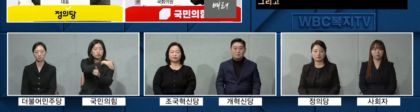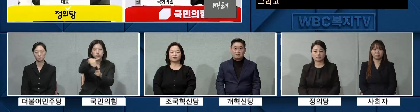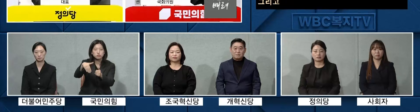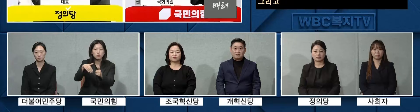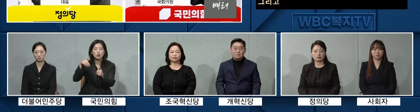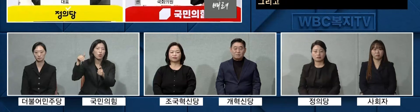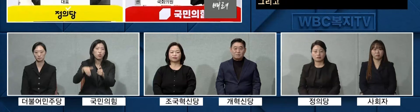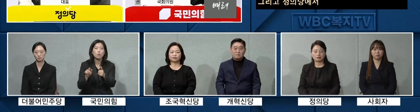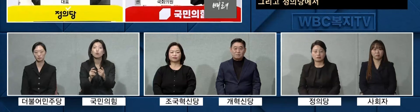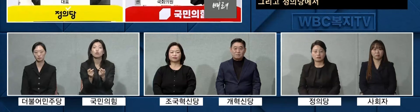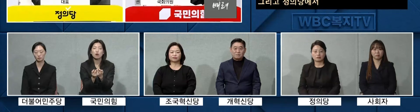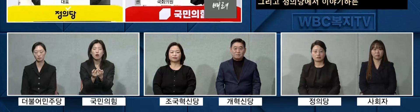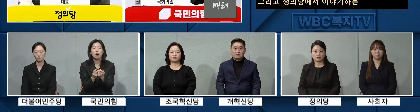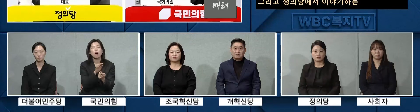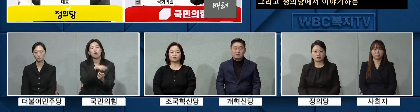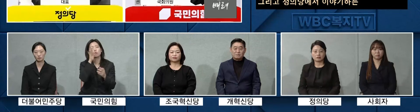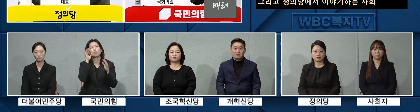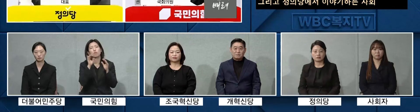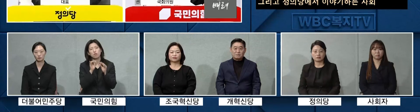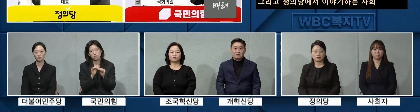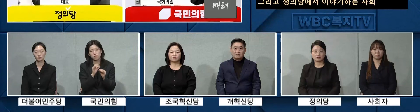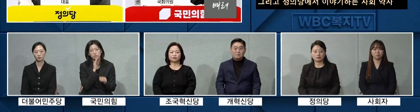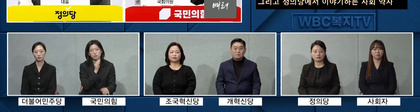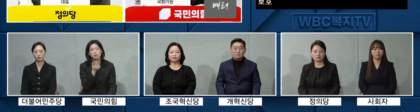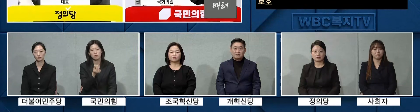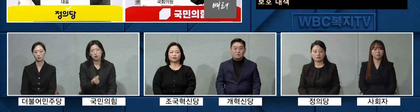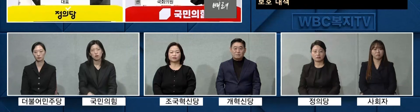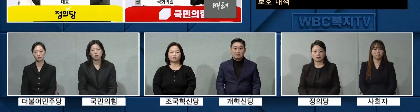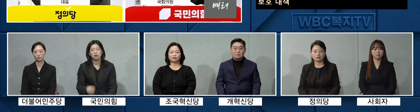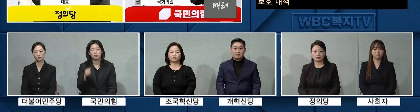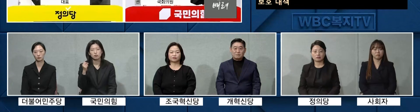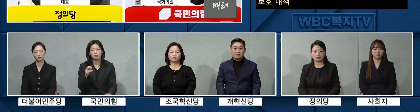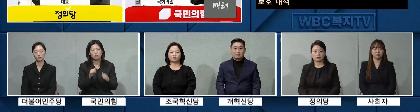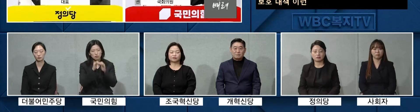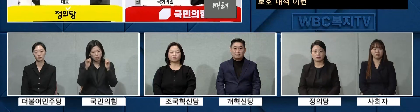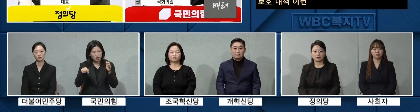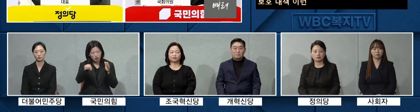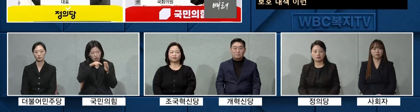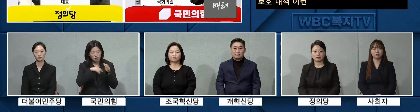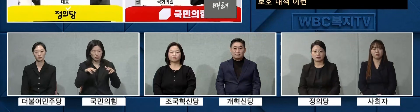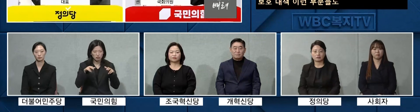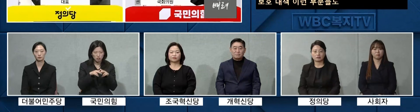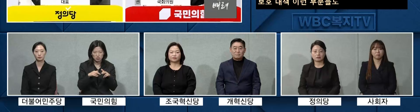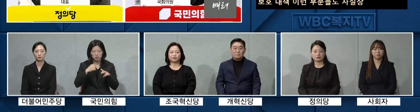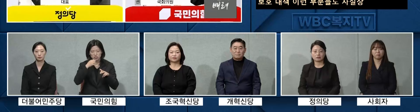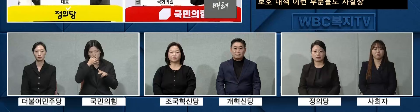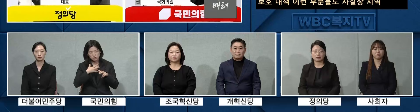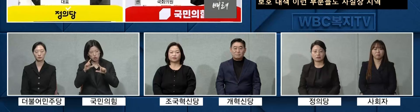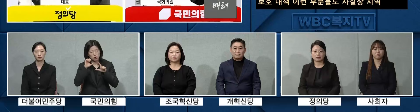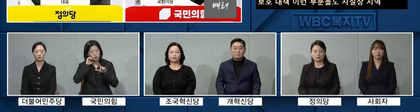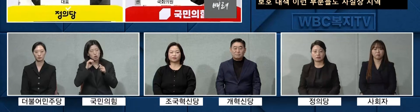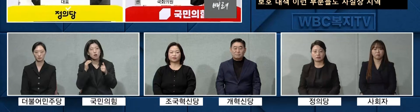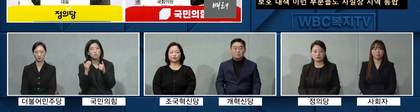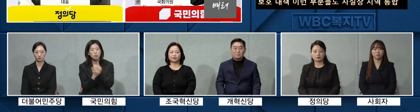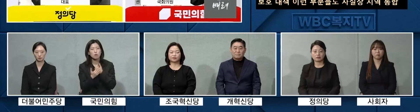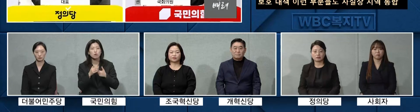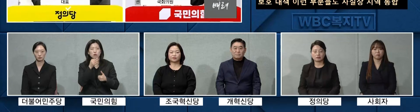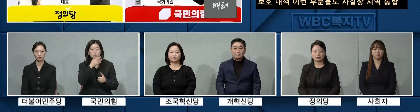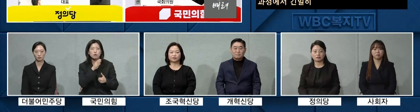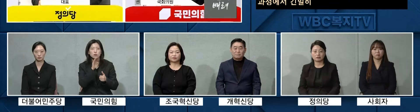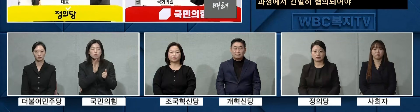보호 대책 이런 부분들도 사실상 지역 통합 과정에서 긴밀히 협의가 돼야 됩니다. 그래서